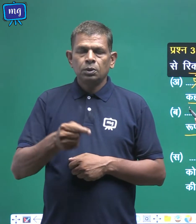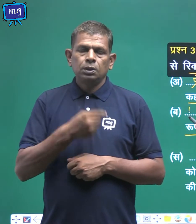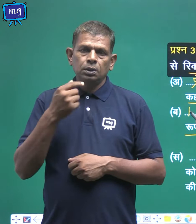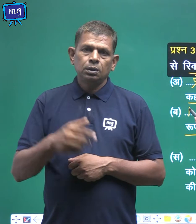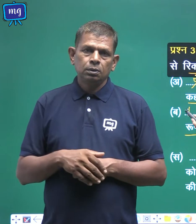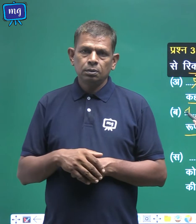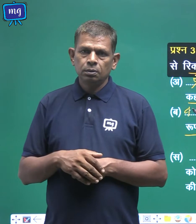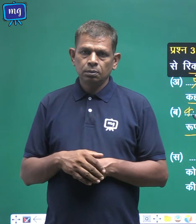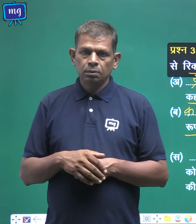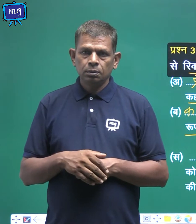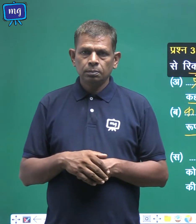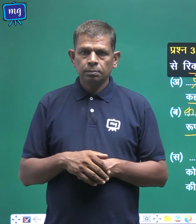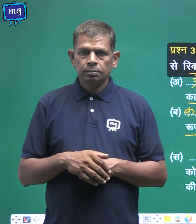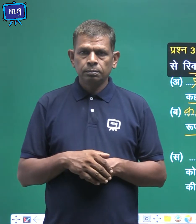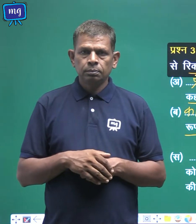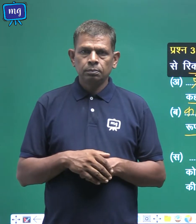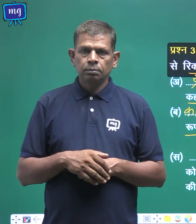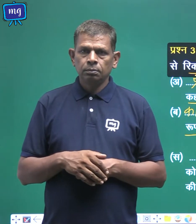कार्बोहाइड्रेट।